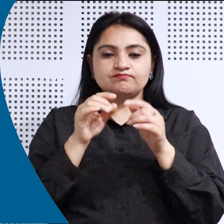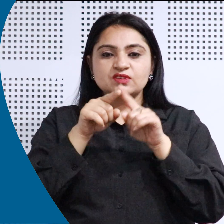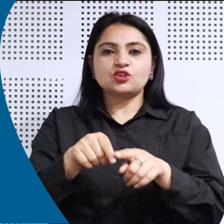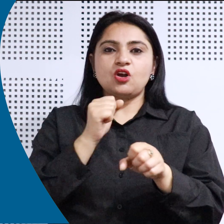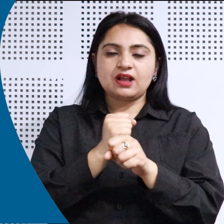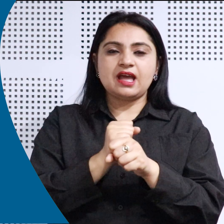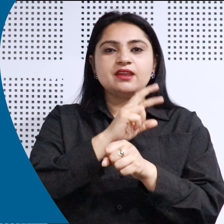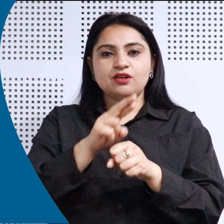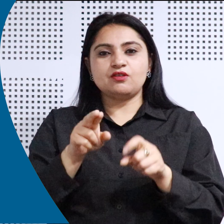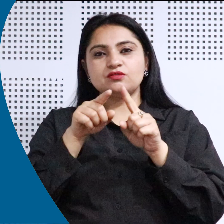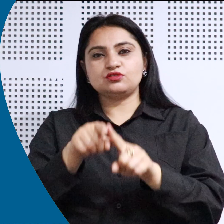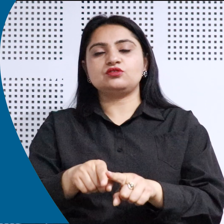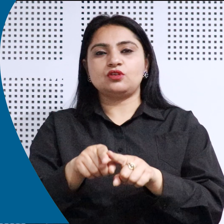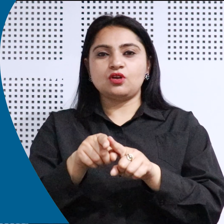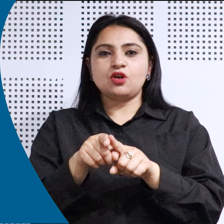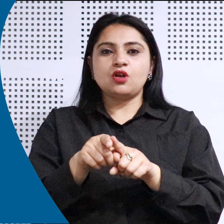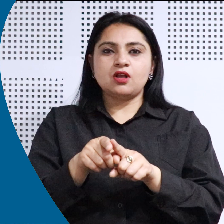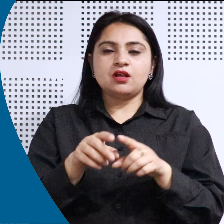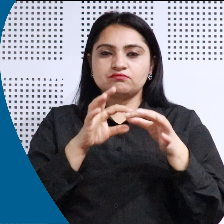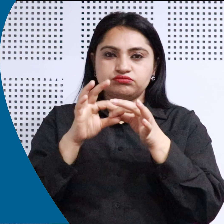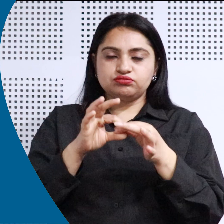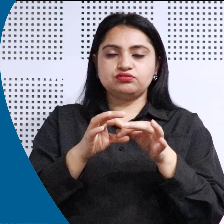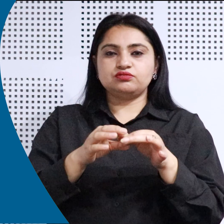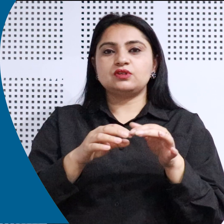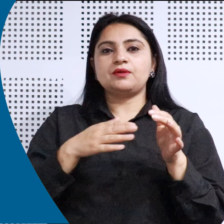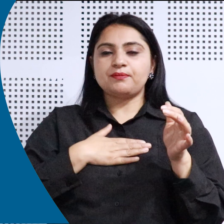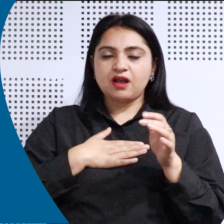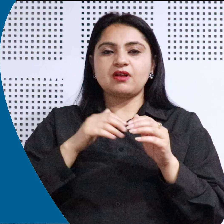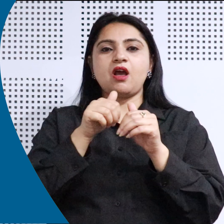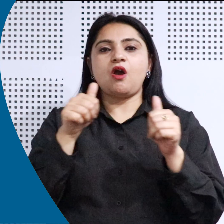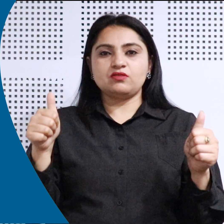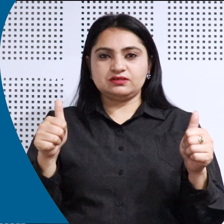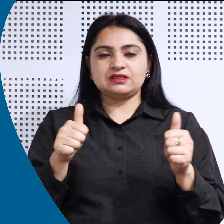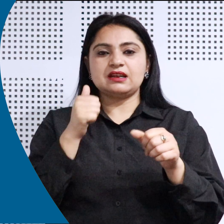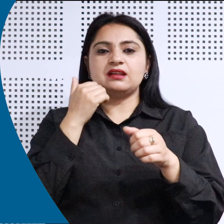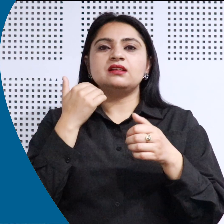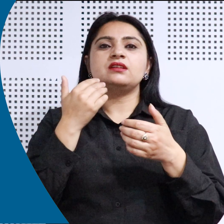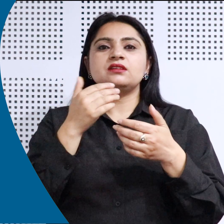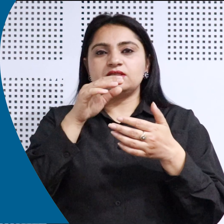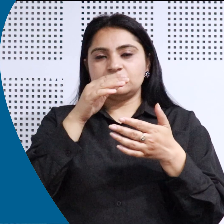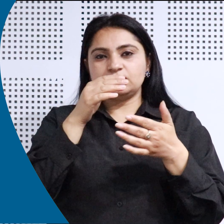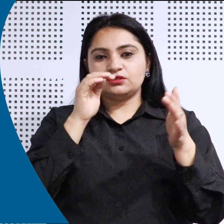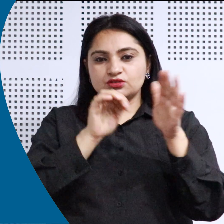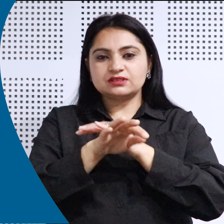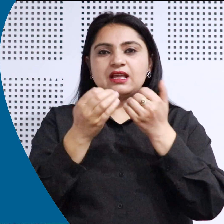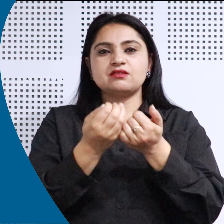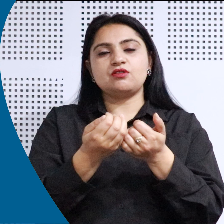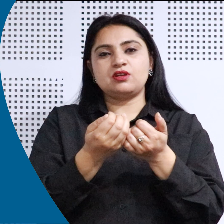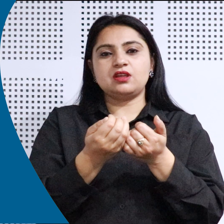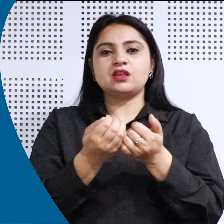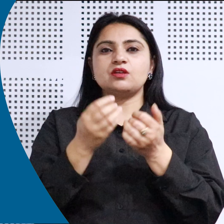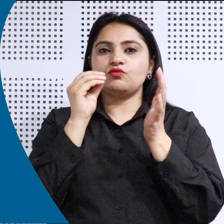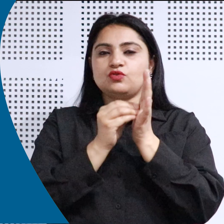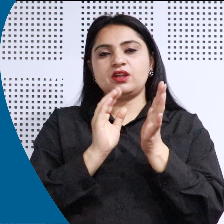सहकार्य र सहअस्तित्वको भावना बमोजिम सरकार सञ्चालन गर्ने संविधानमा उल्लेख छ। तर त्यस अनुसारको व्यवहार नभएको